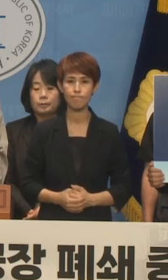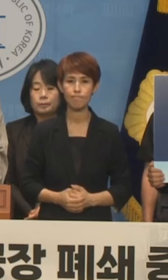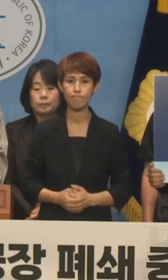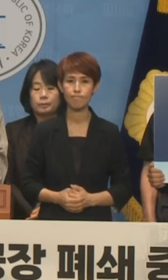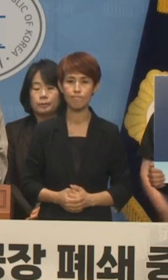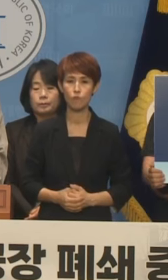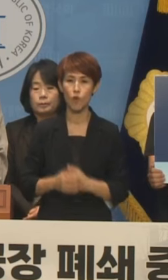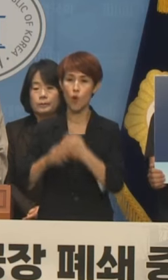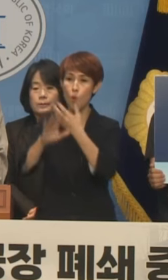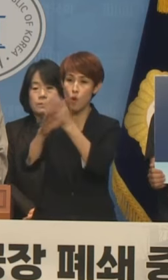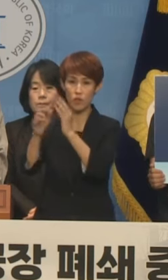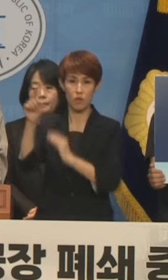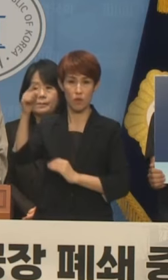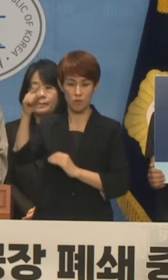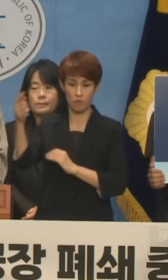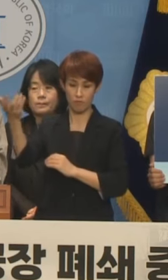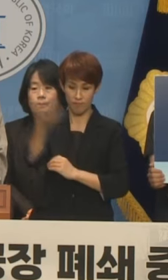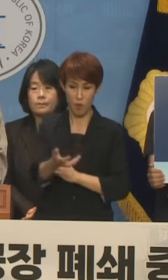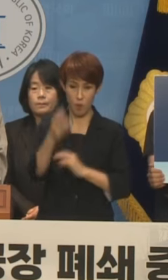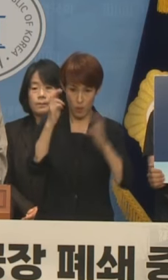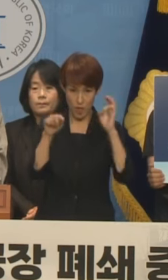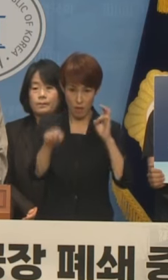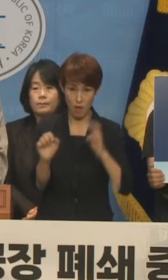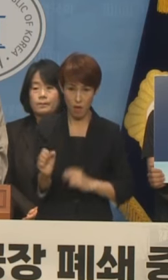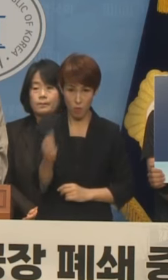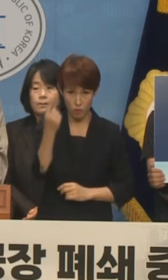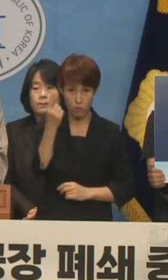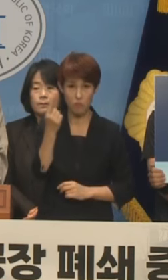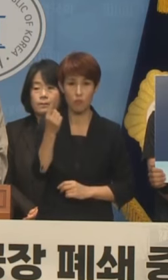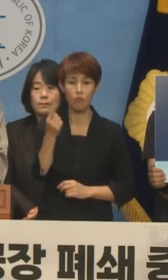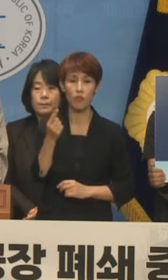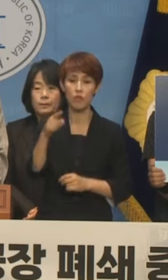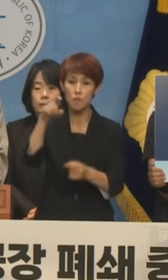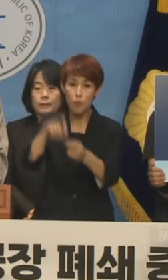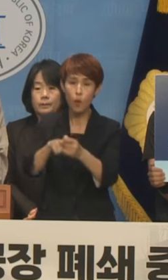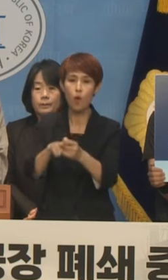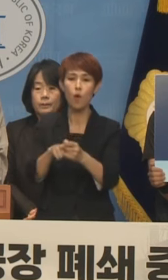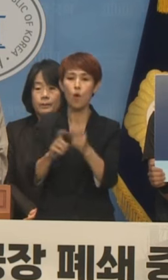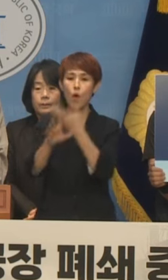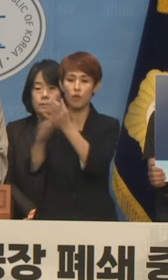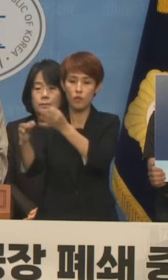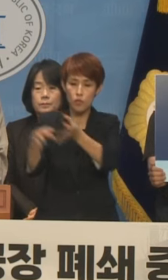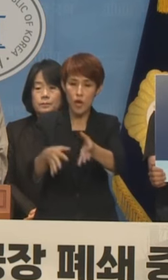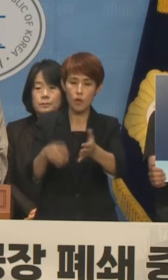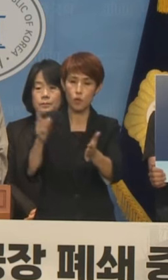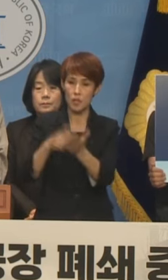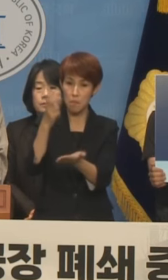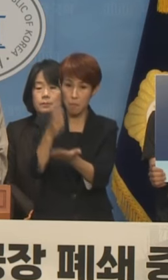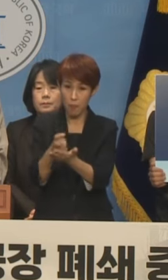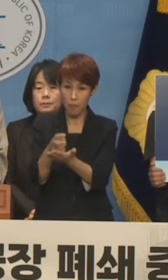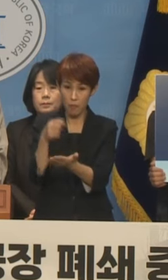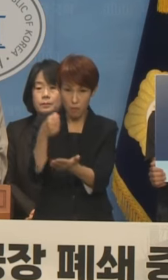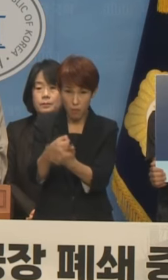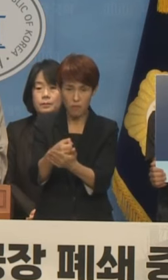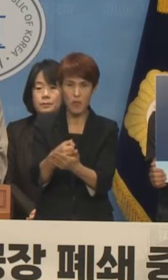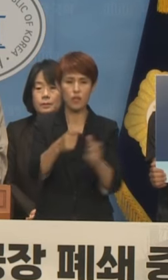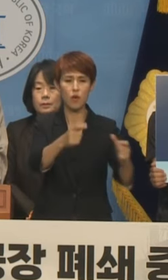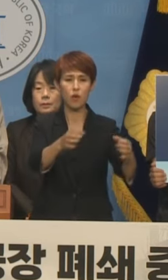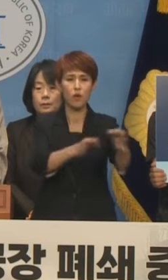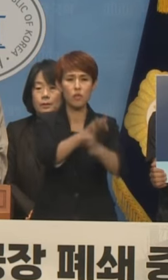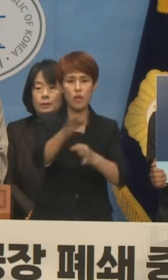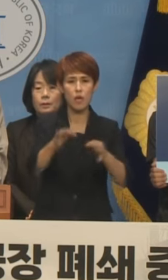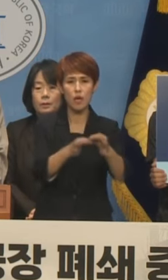특히 외국인 투자기업의 유치를 목적으로 제정된 외국인 투자촉진법 개정만으로는 지역 경제와 맞물린